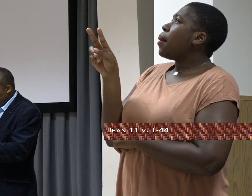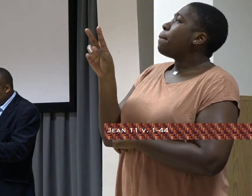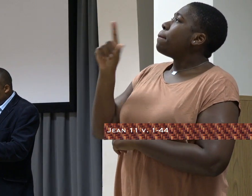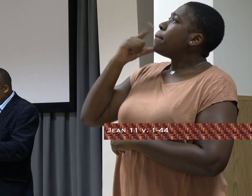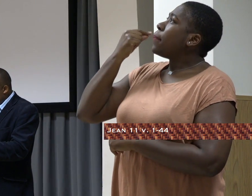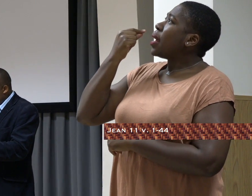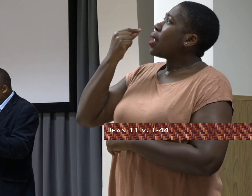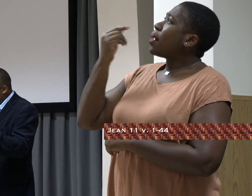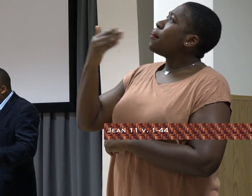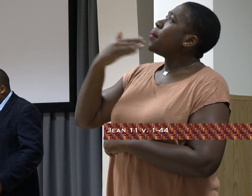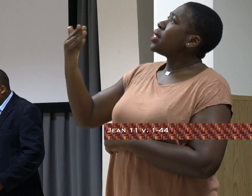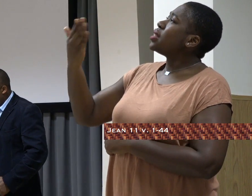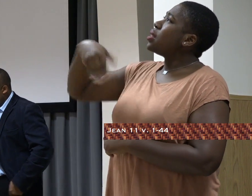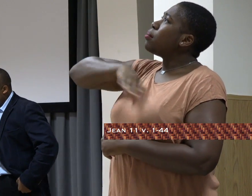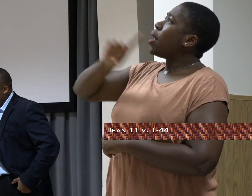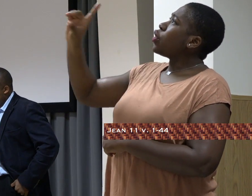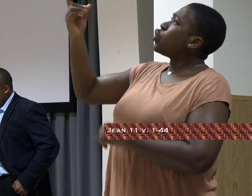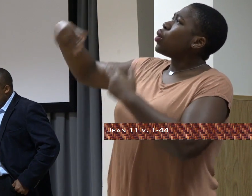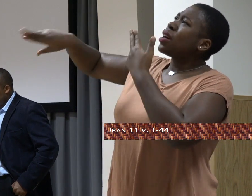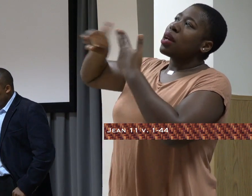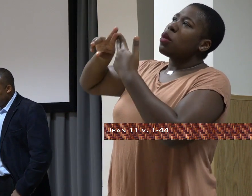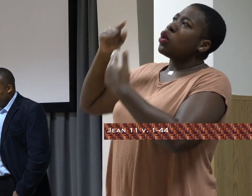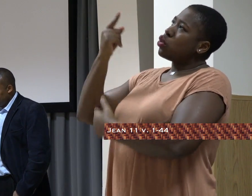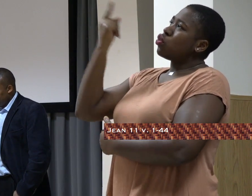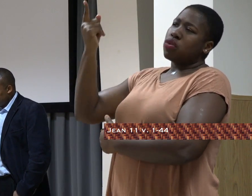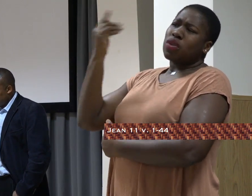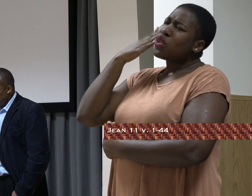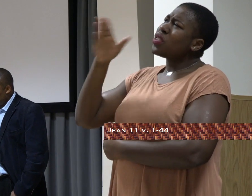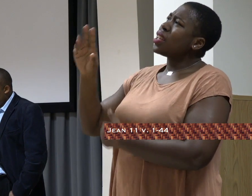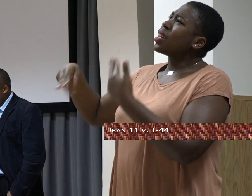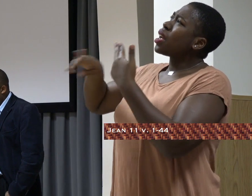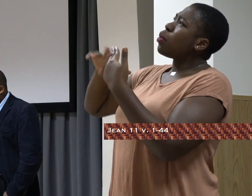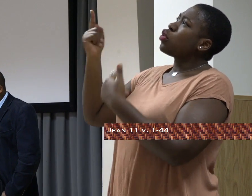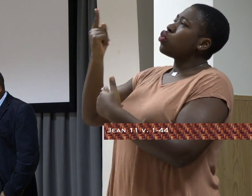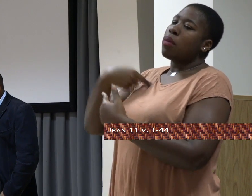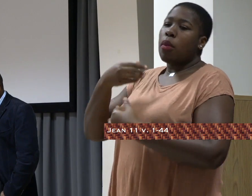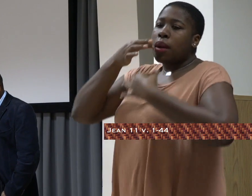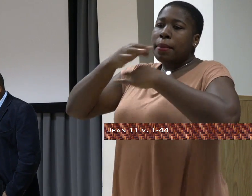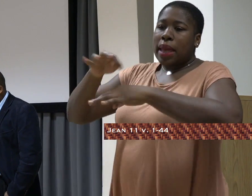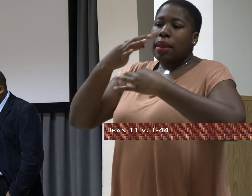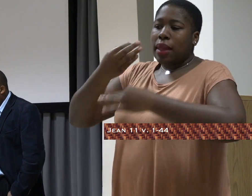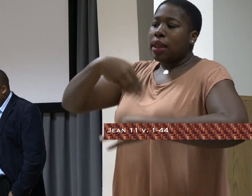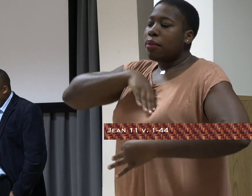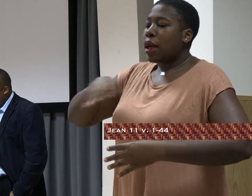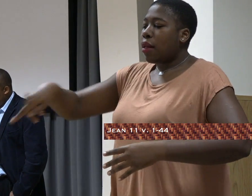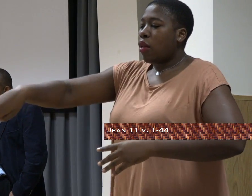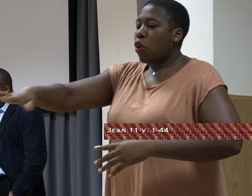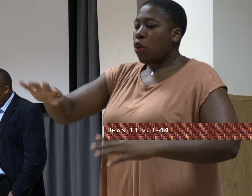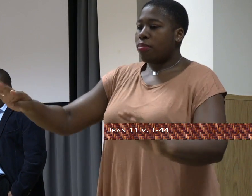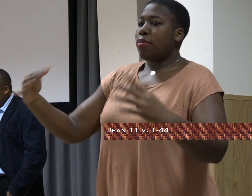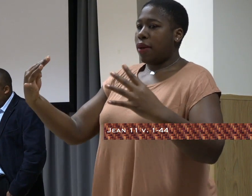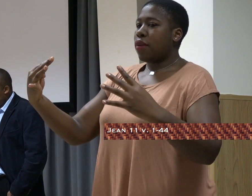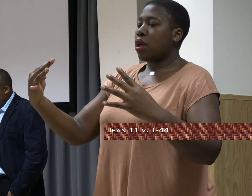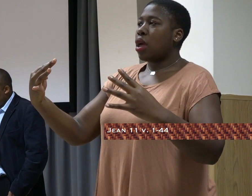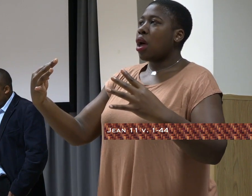exaucé. Pour moi, je savais que tu m'exauces toujours, mais j'ai parlé à cause de la foule qui m'entoure, afin qu'ils